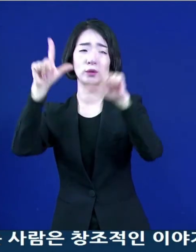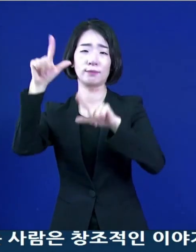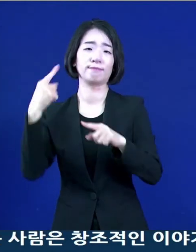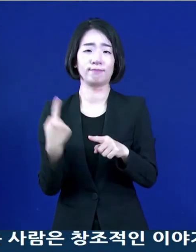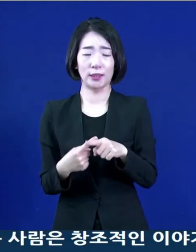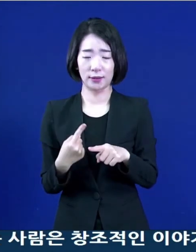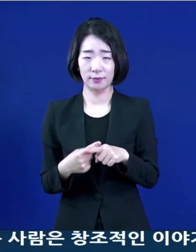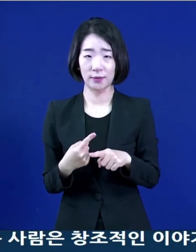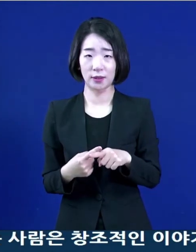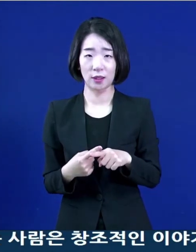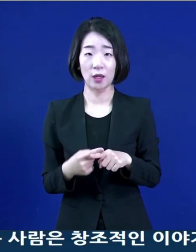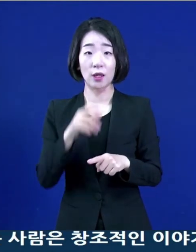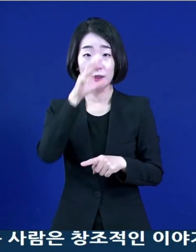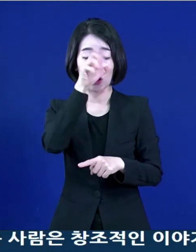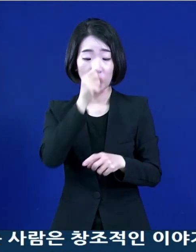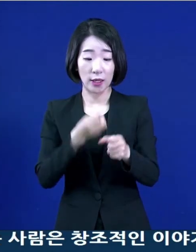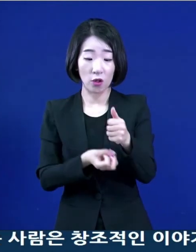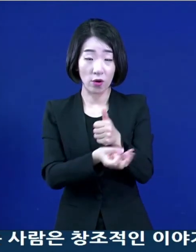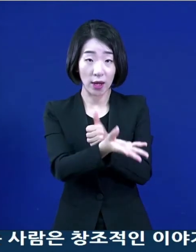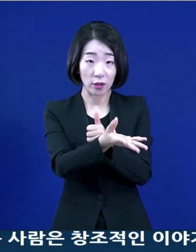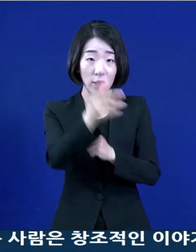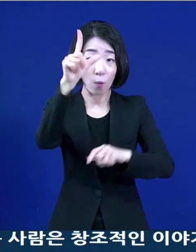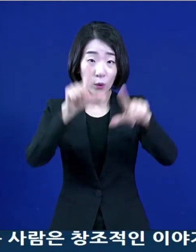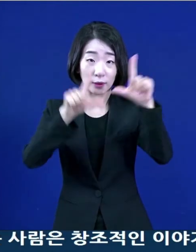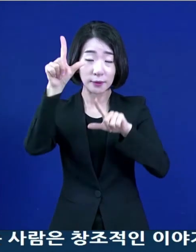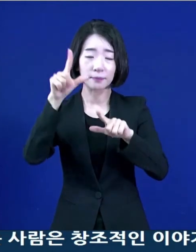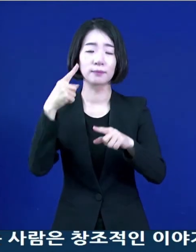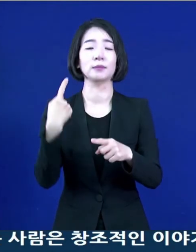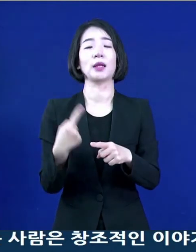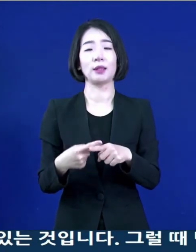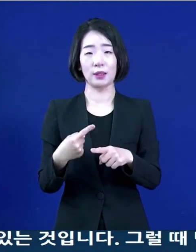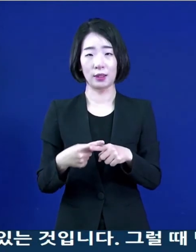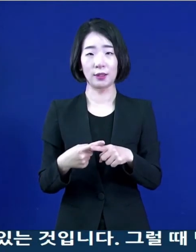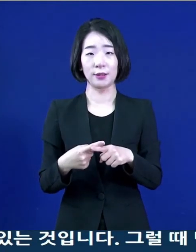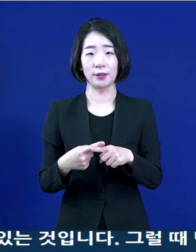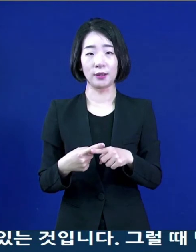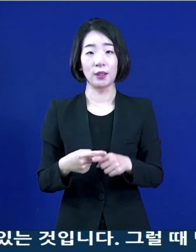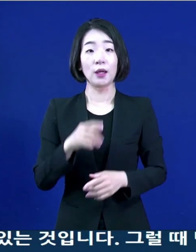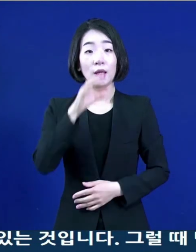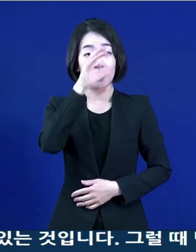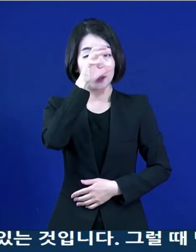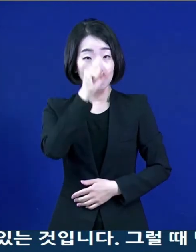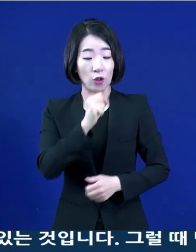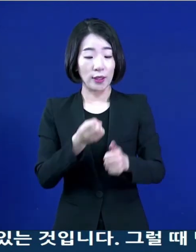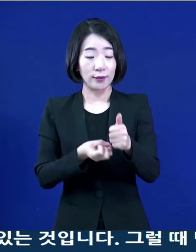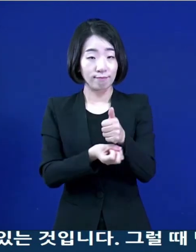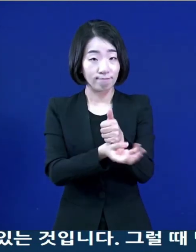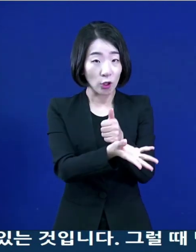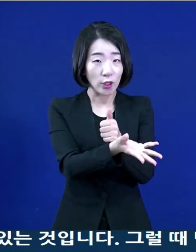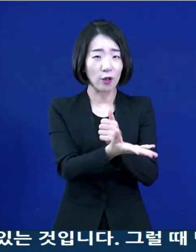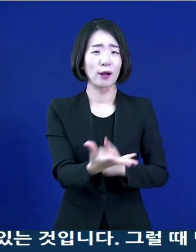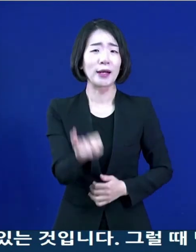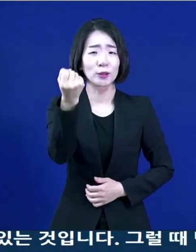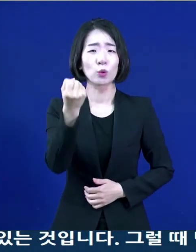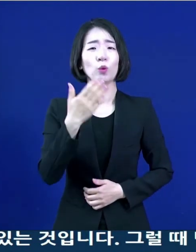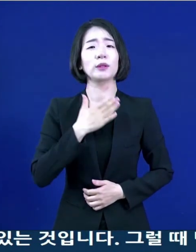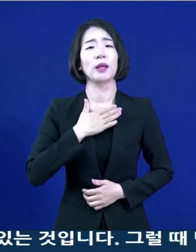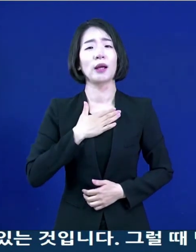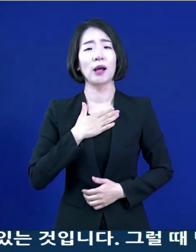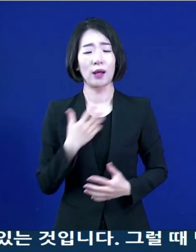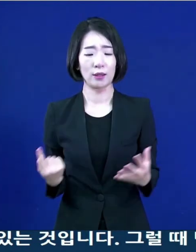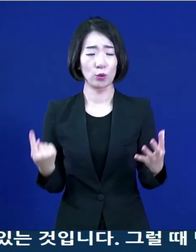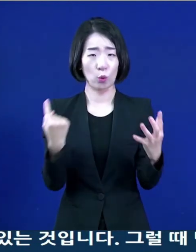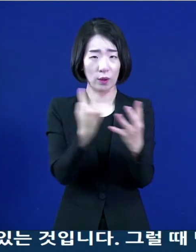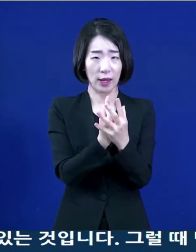모습입니다. 사랑하는 여러분, 선한 영향력을 가지고 나의 속한 공동체는 무엇이든지